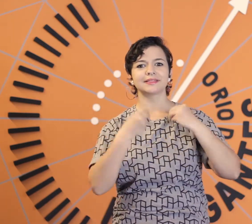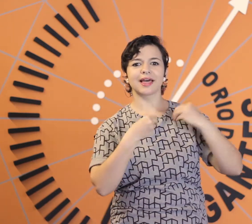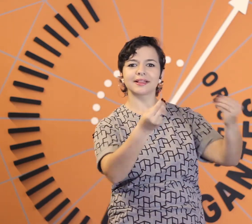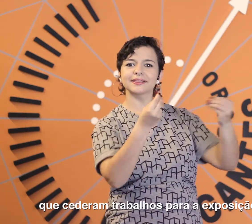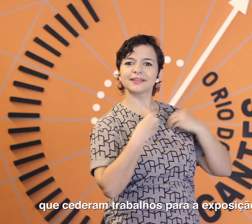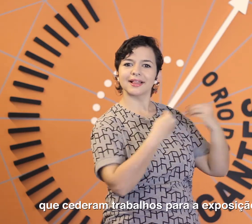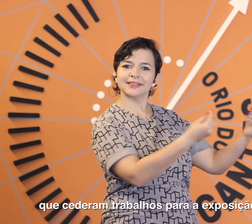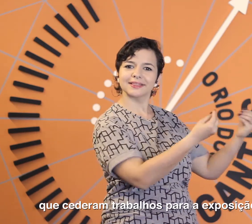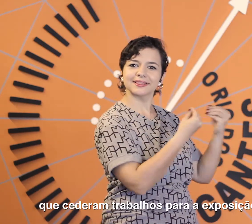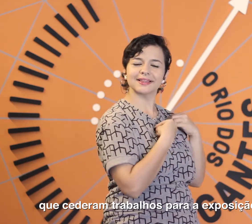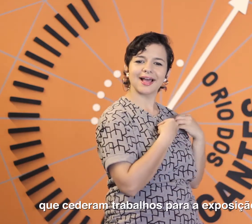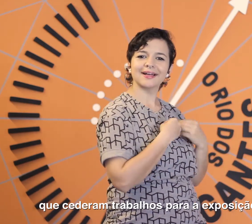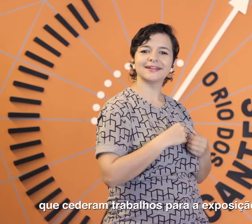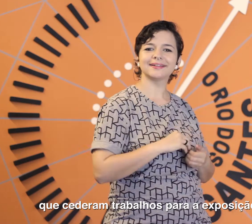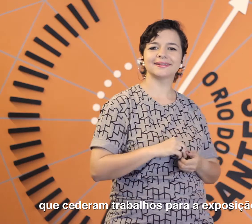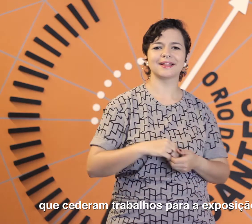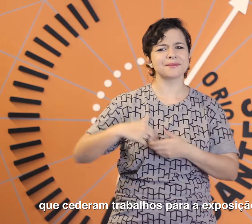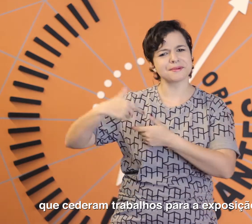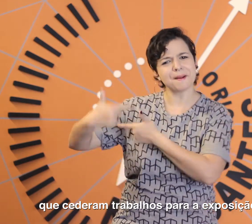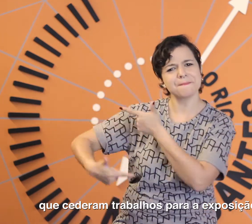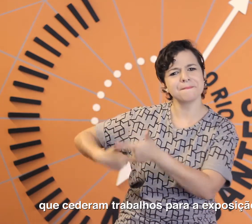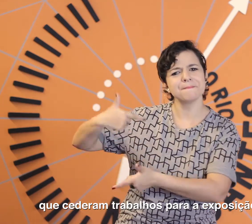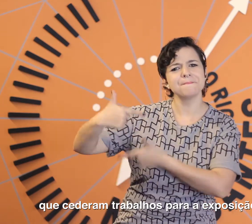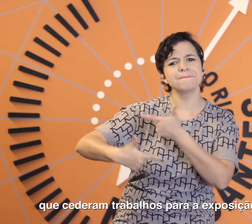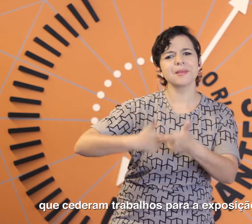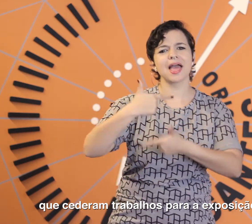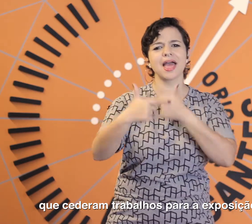Que cederam trabalhos para a exposição.